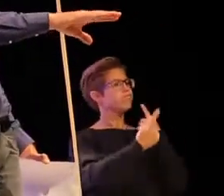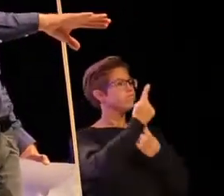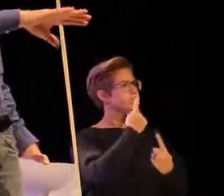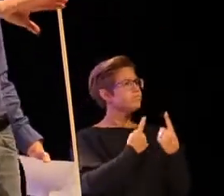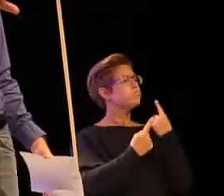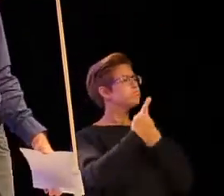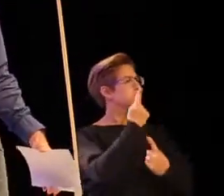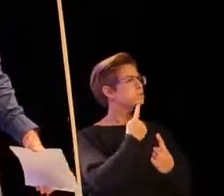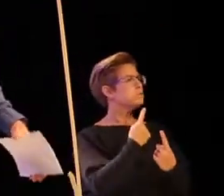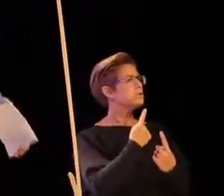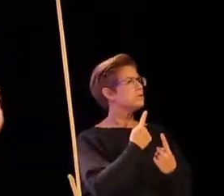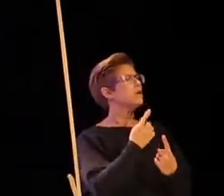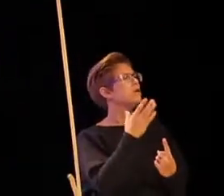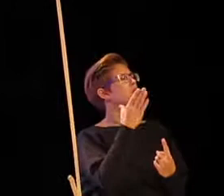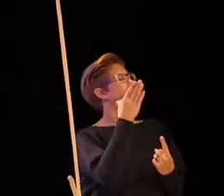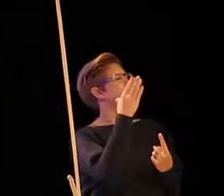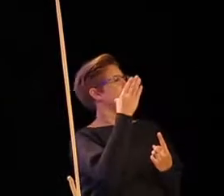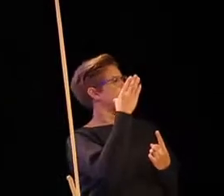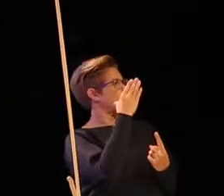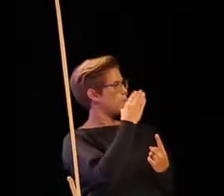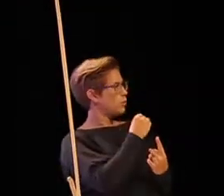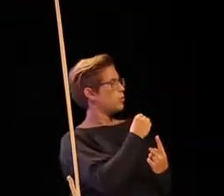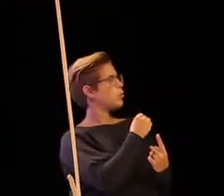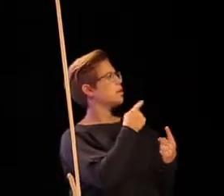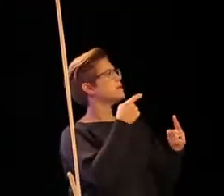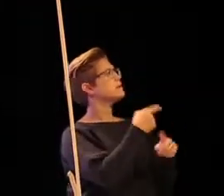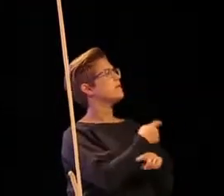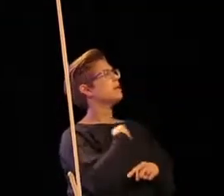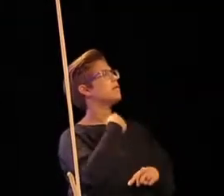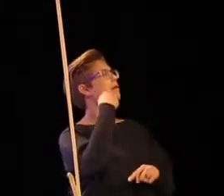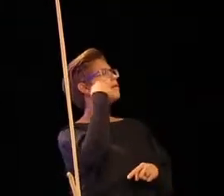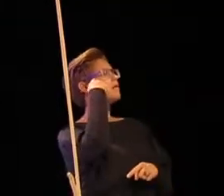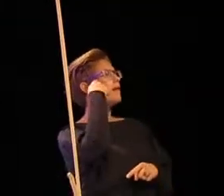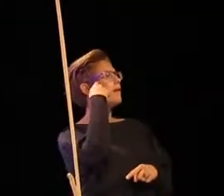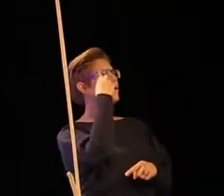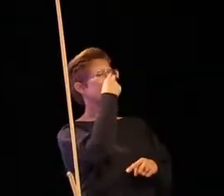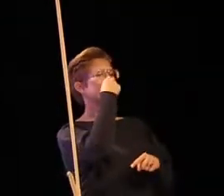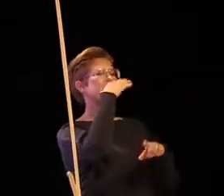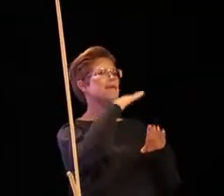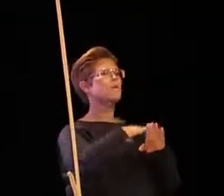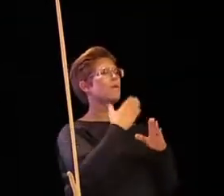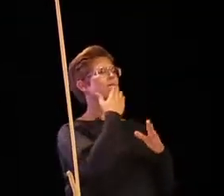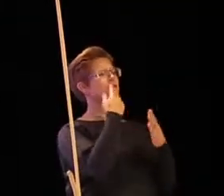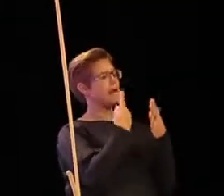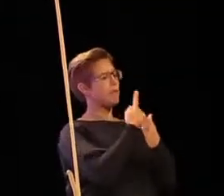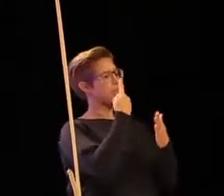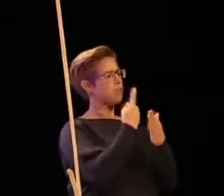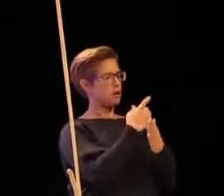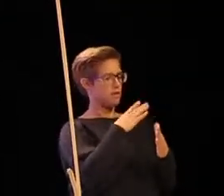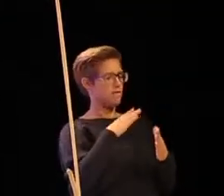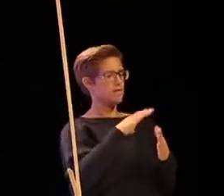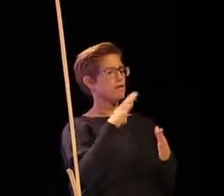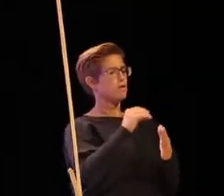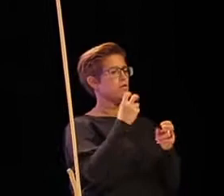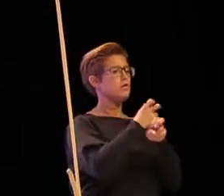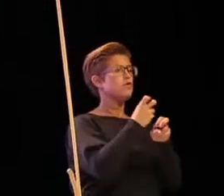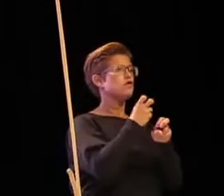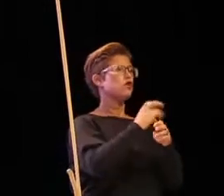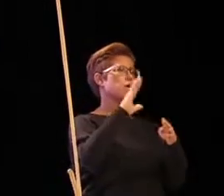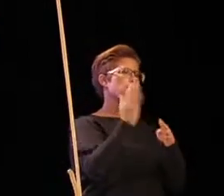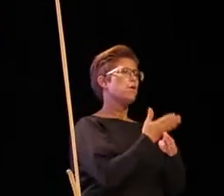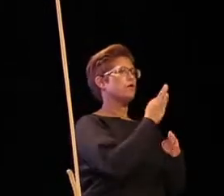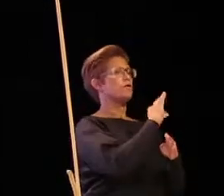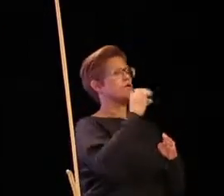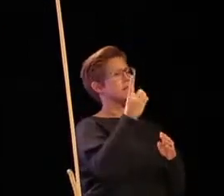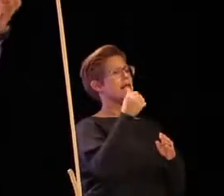mycket vi ska uppoffra till ett samtal om de möjligheter som finns i en transformation till en fossilfri värld. När John Kerry idag